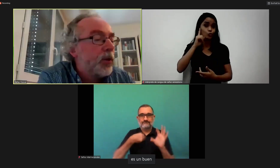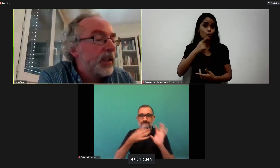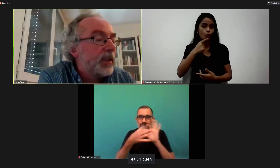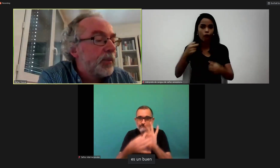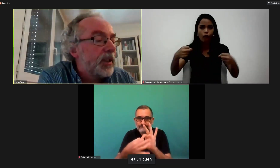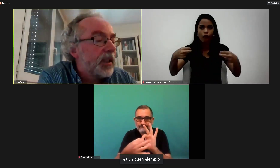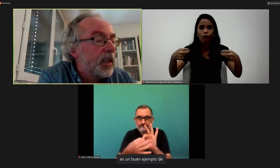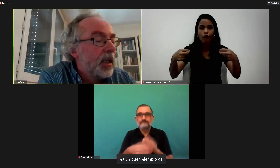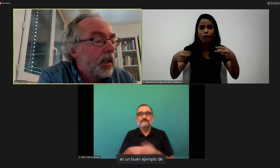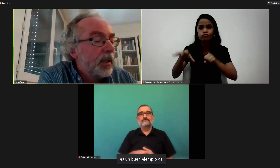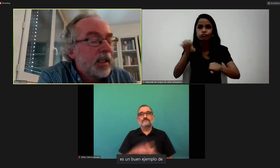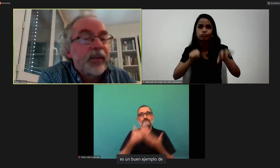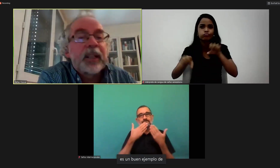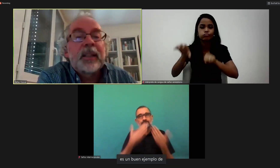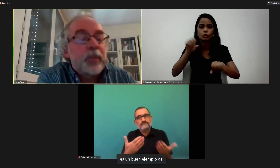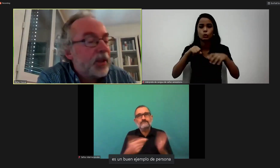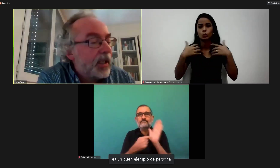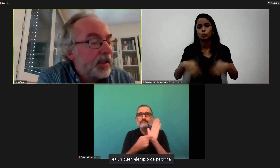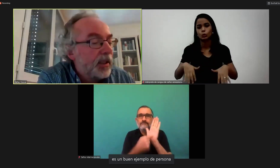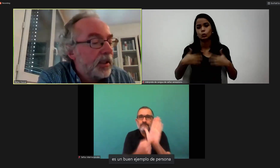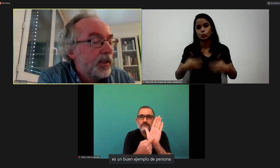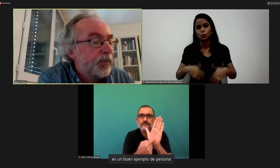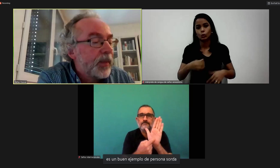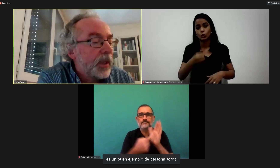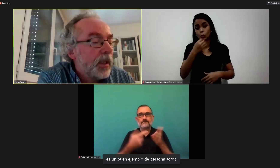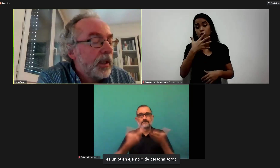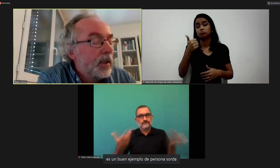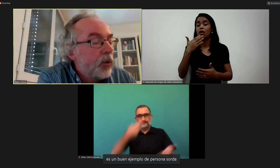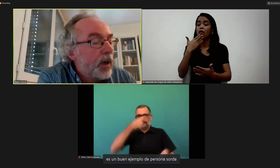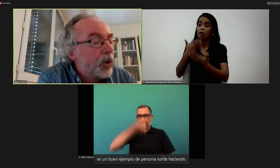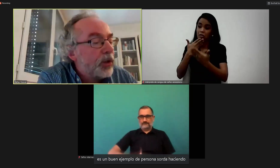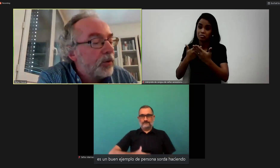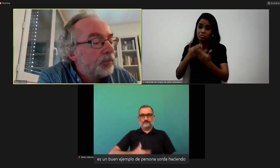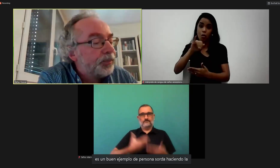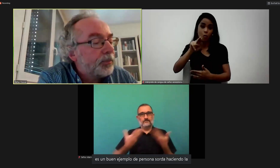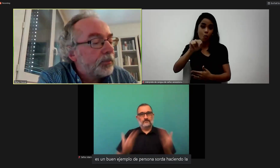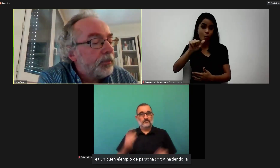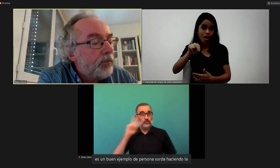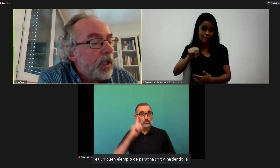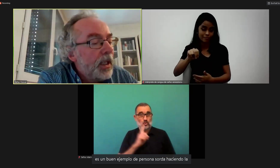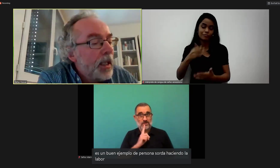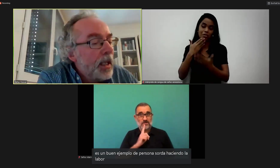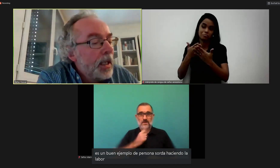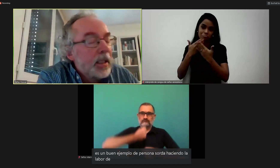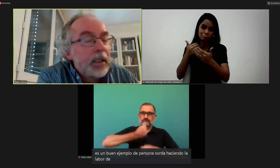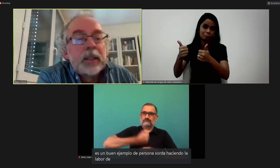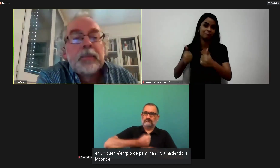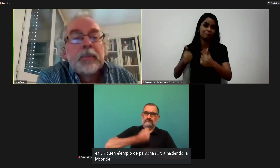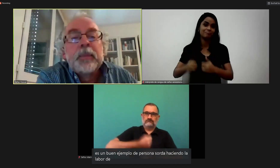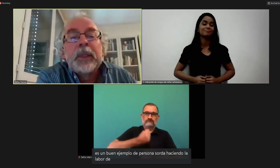haciendo la labor de intérprete. Gracias en especial a ti, Juan, por esto.